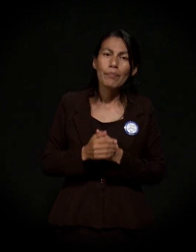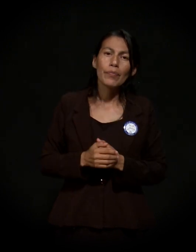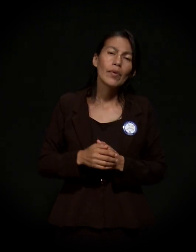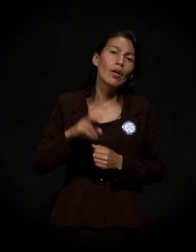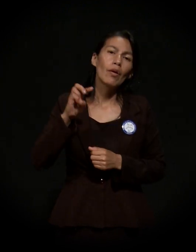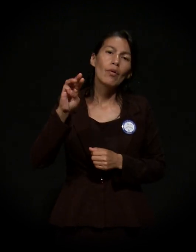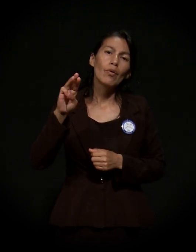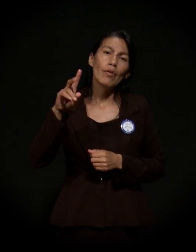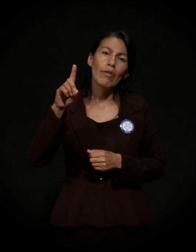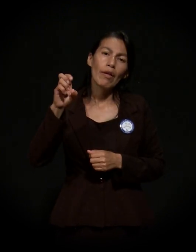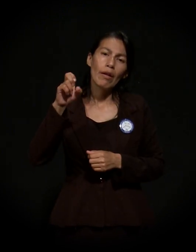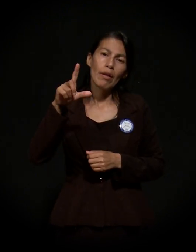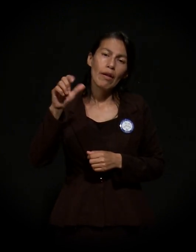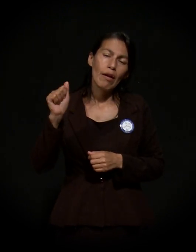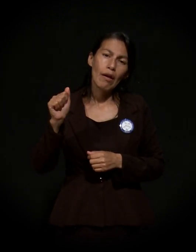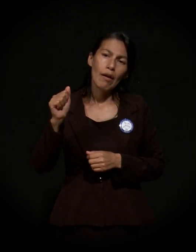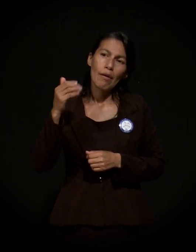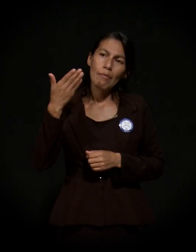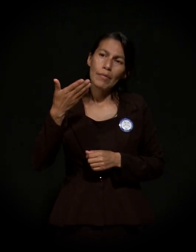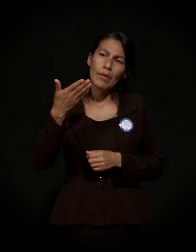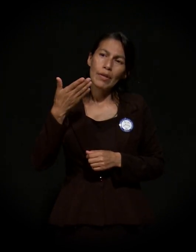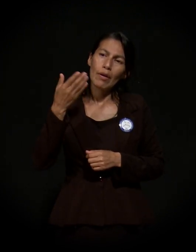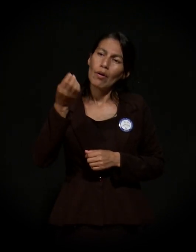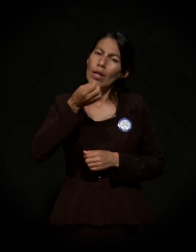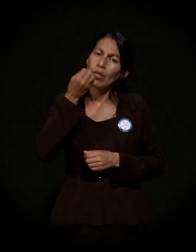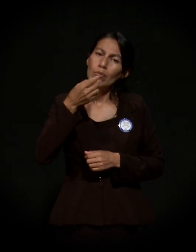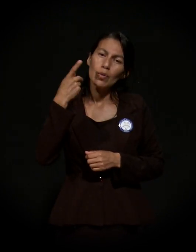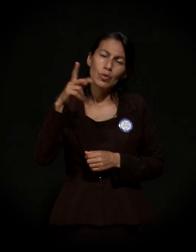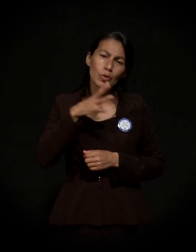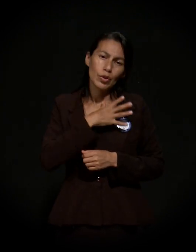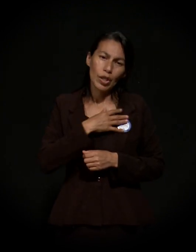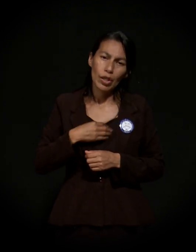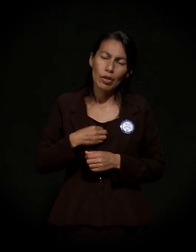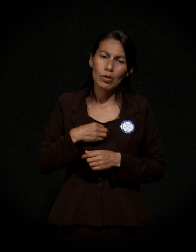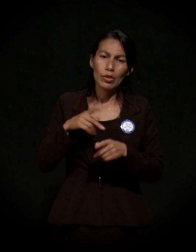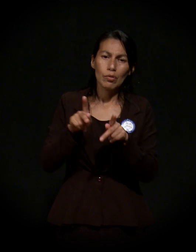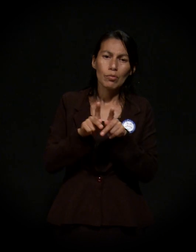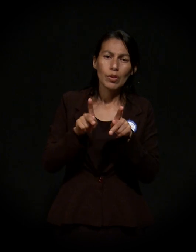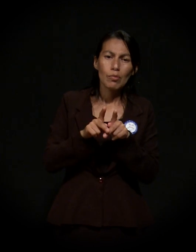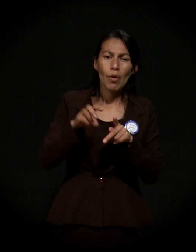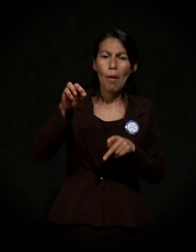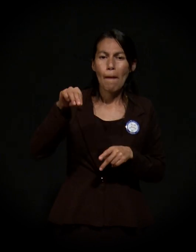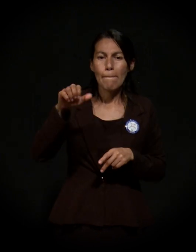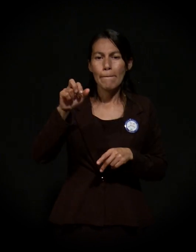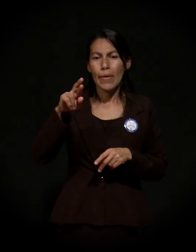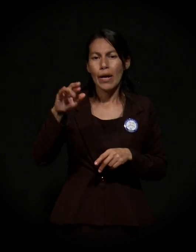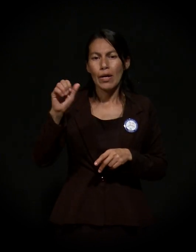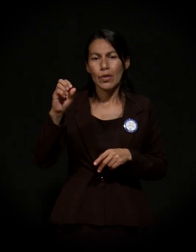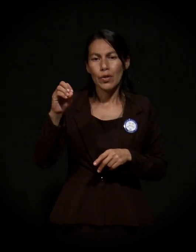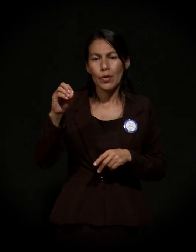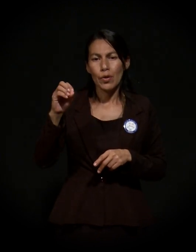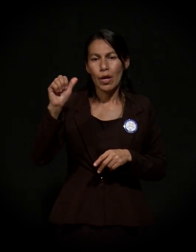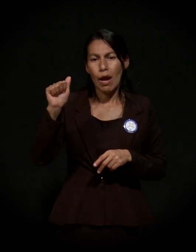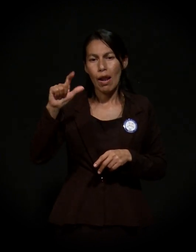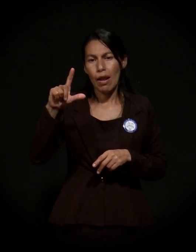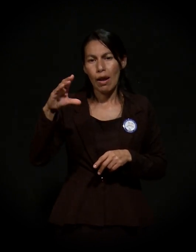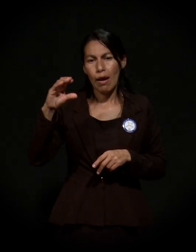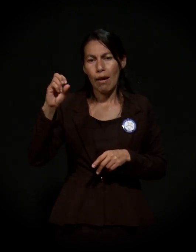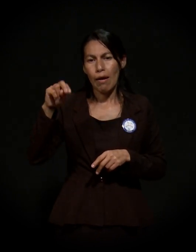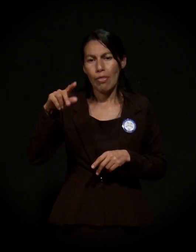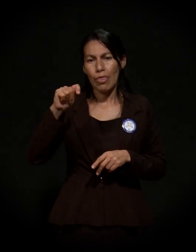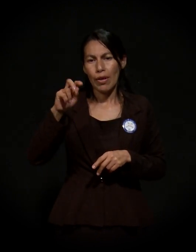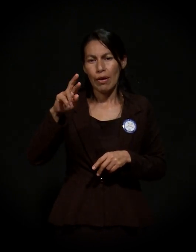cada momento. Gudelia Alcántara pide oración por sus hijos y por